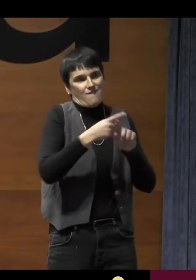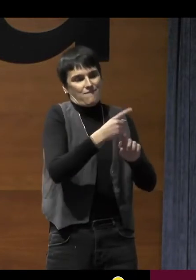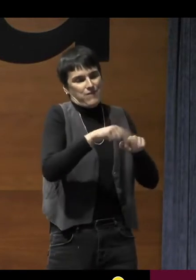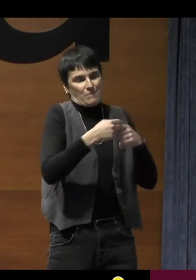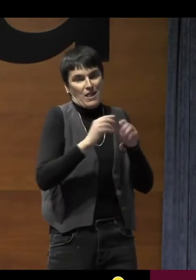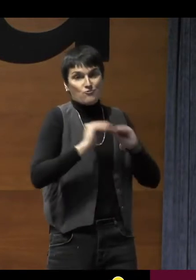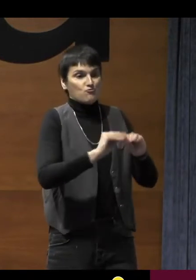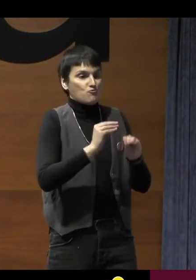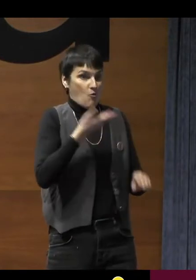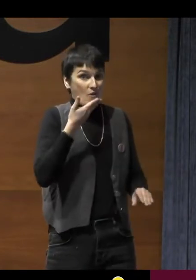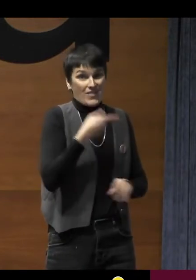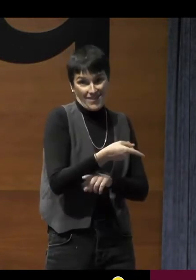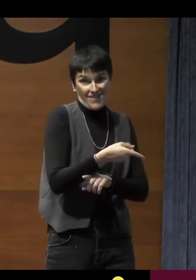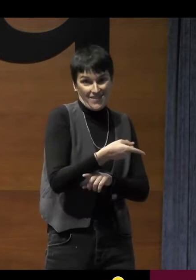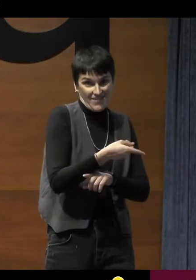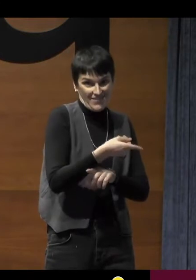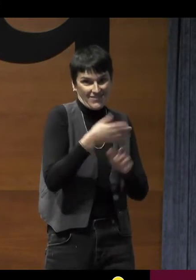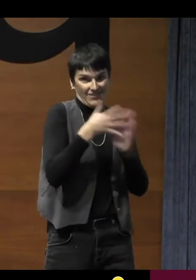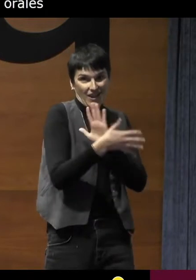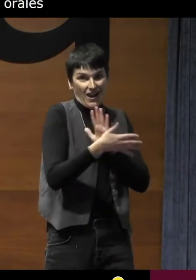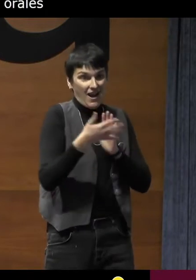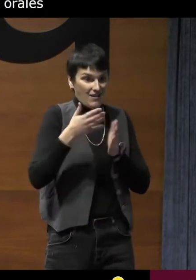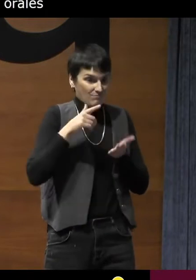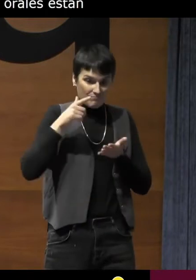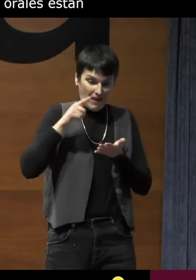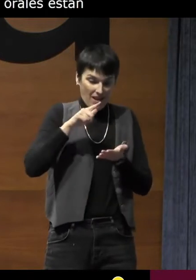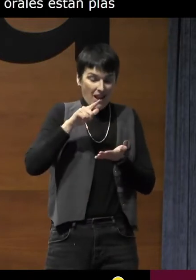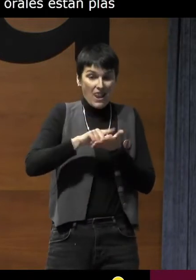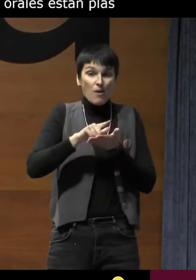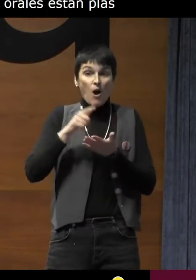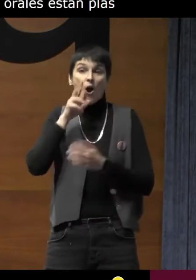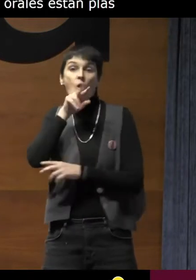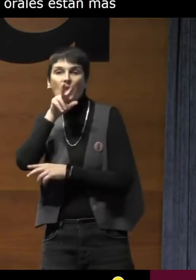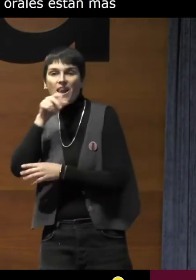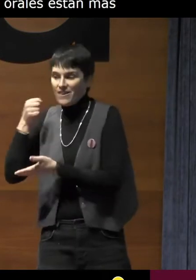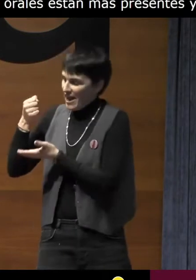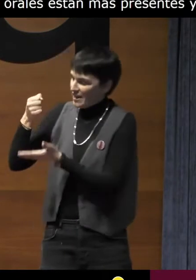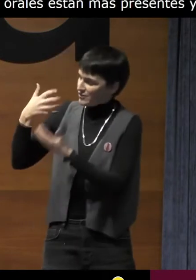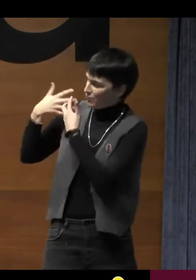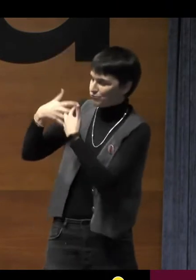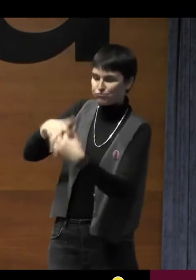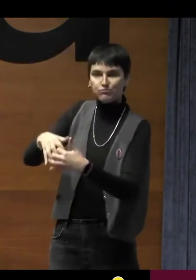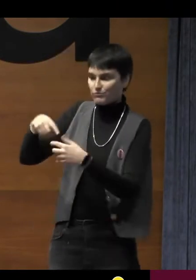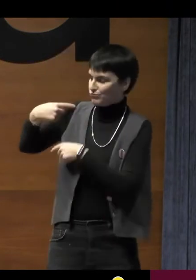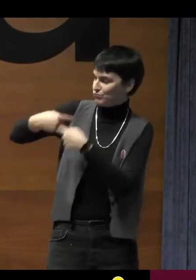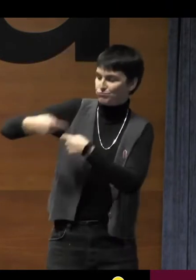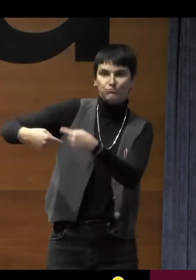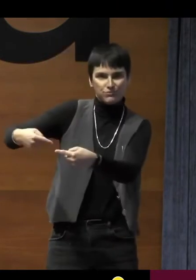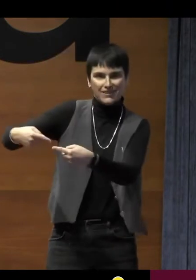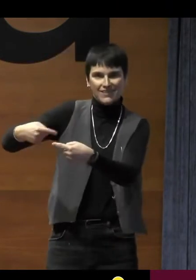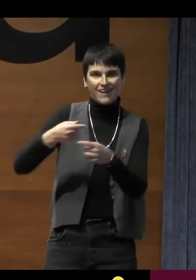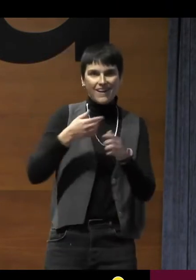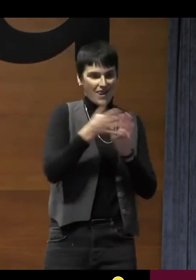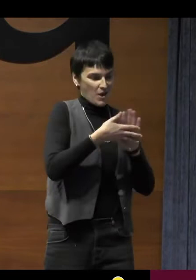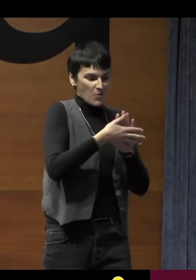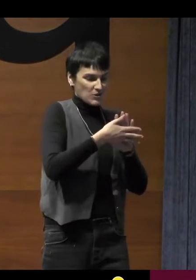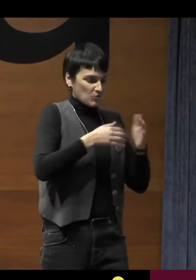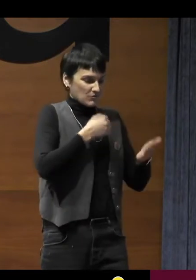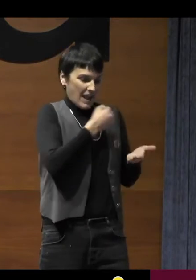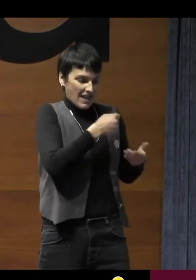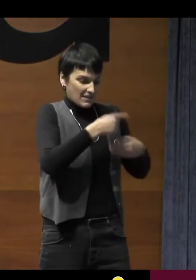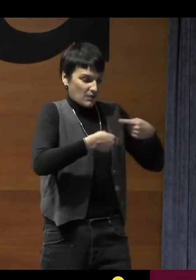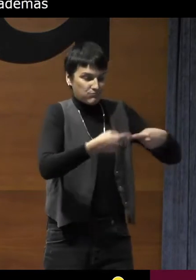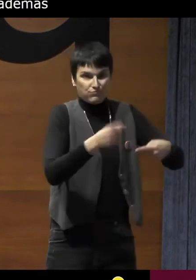presentes y están en la mayoría de los ámbitos. Además, muchas veces los padres sordos